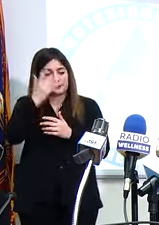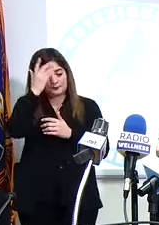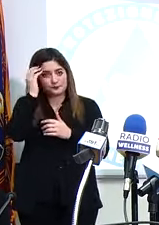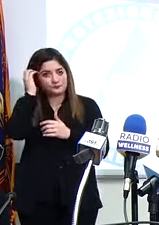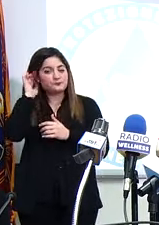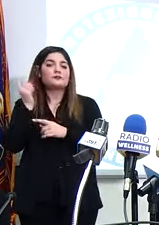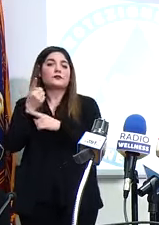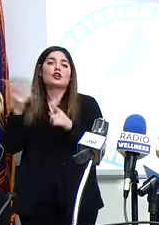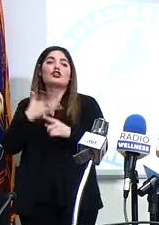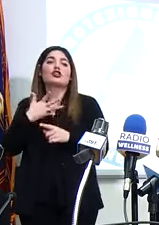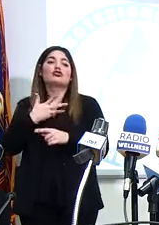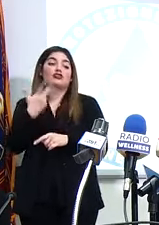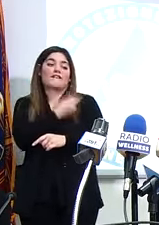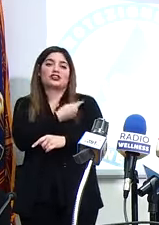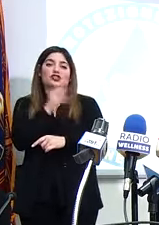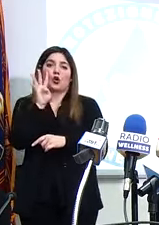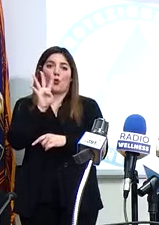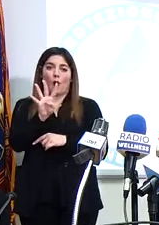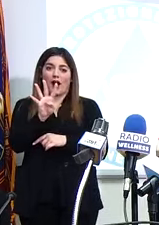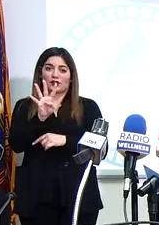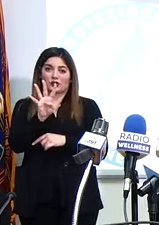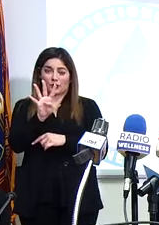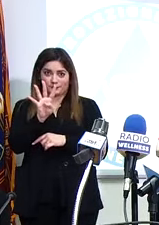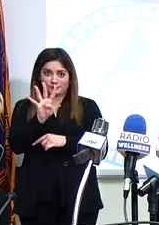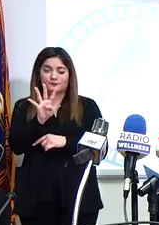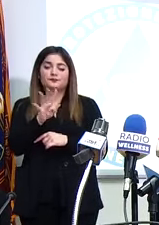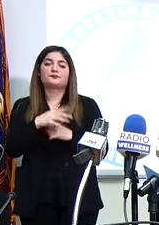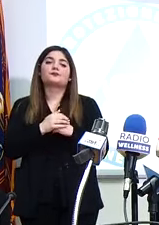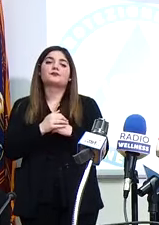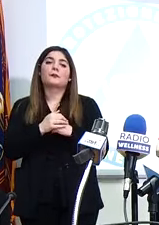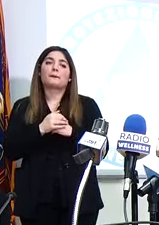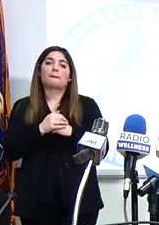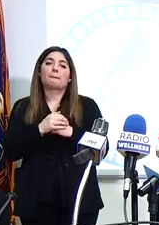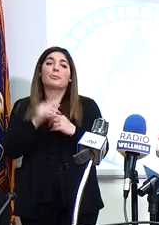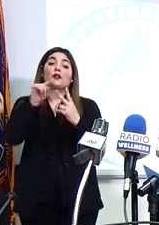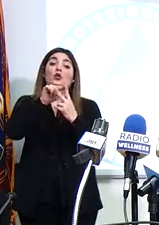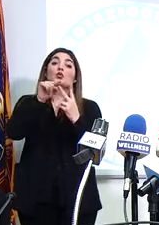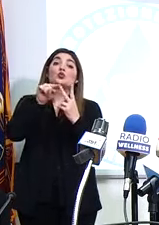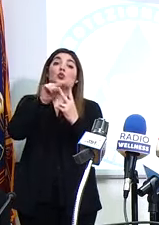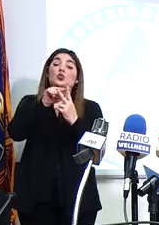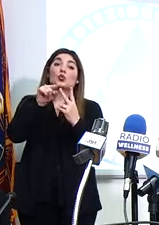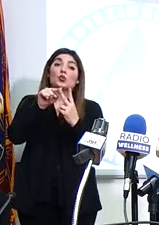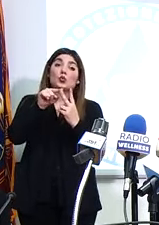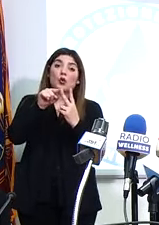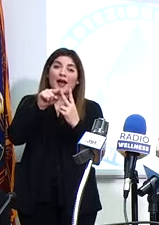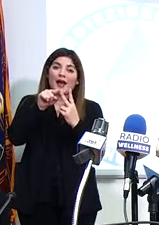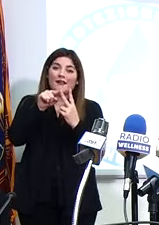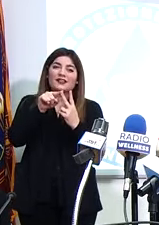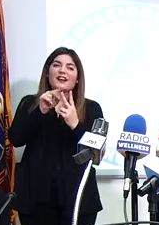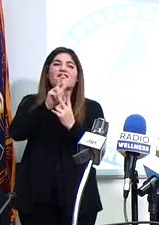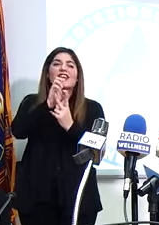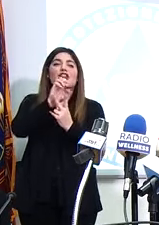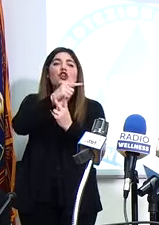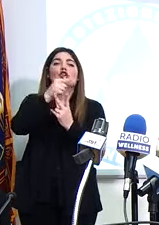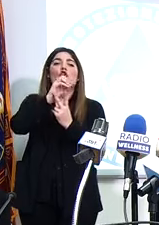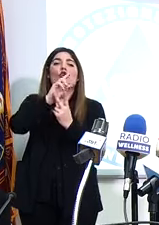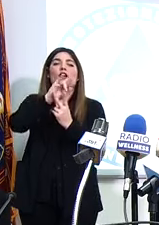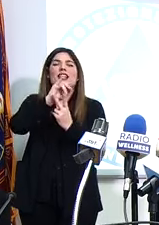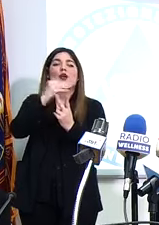loro. 2 sono con vettori adenovirali umani di tipo 5, umano, non scimpanzé o non